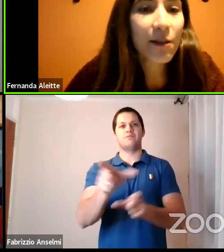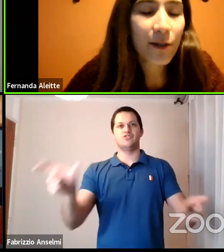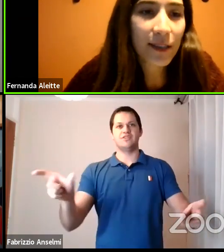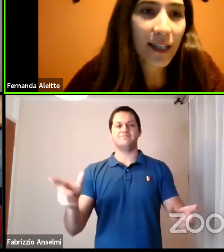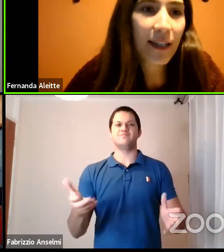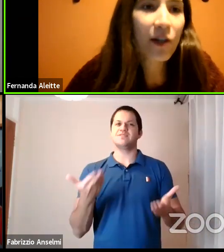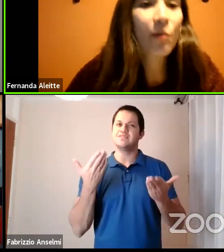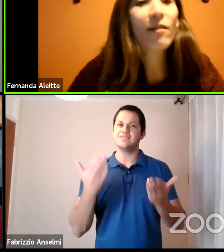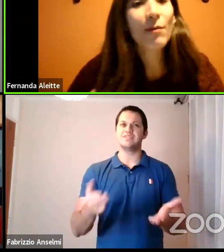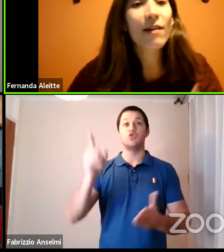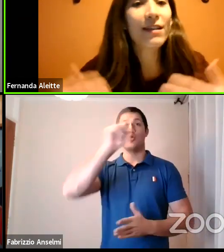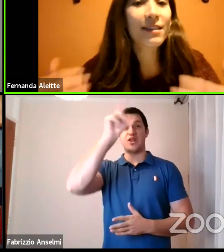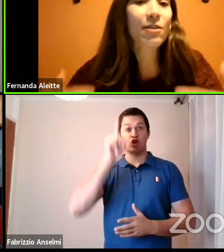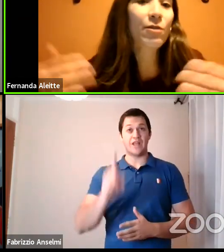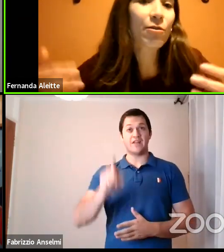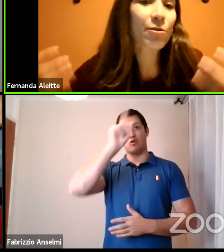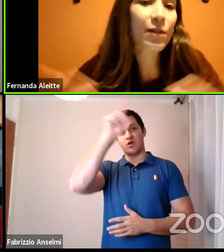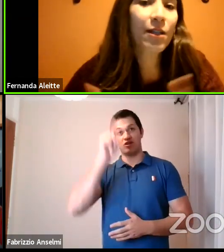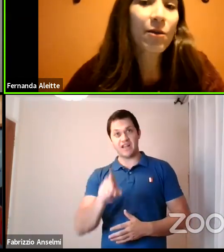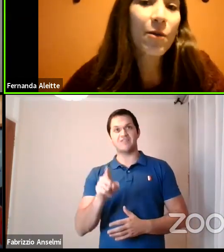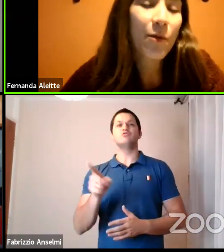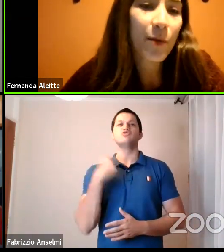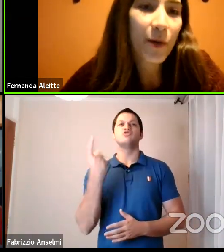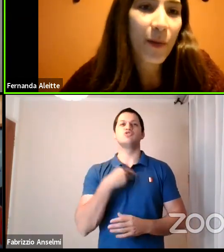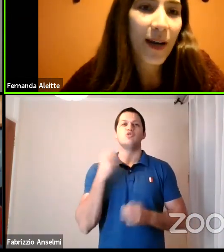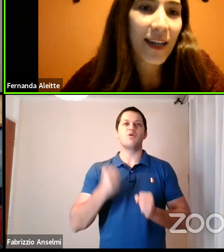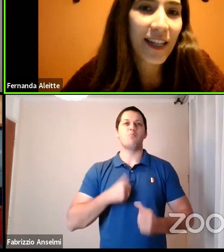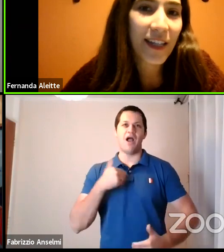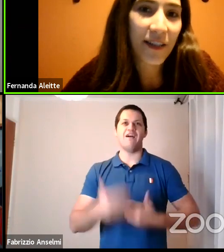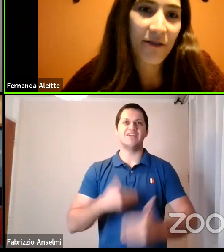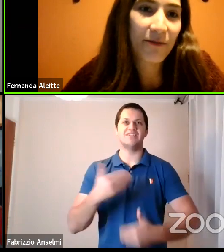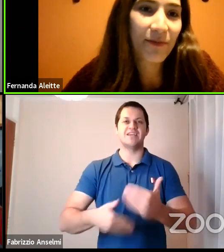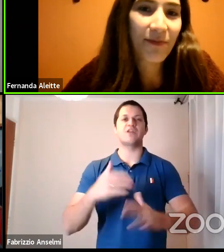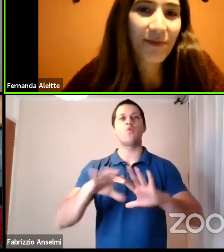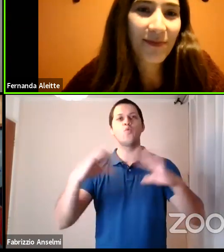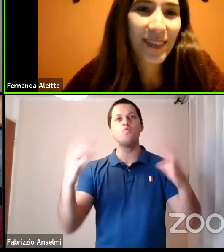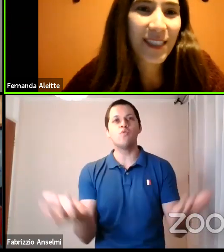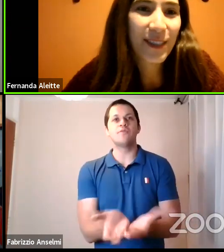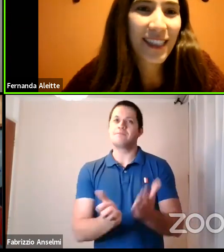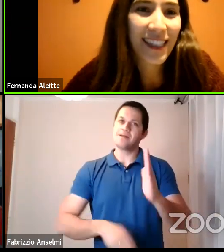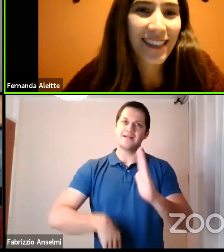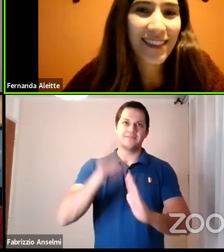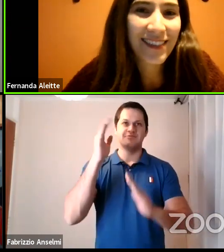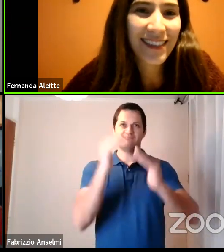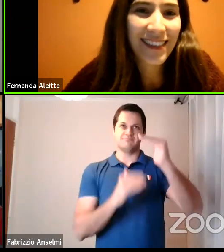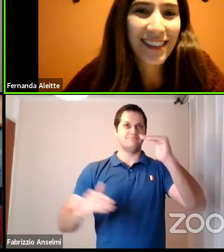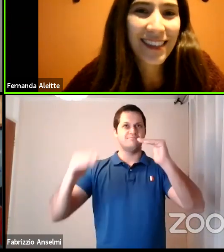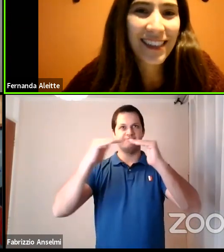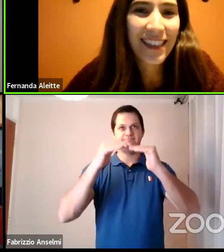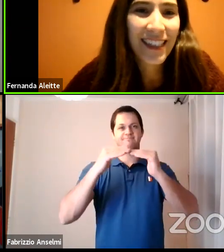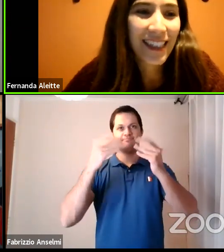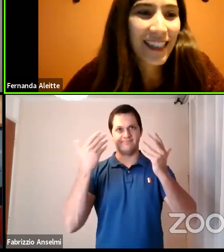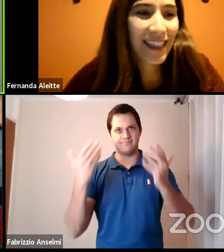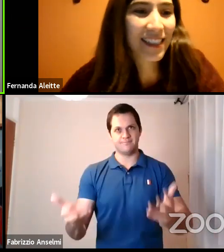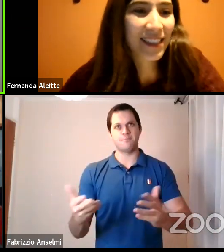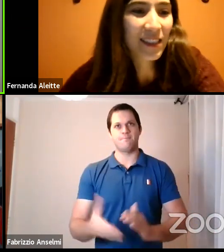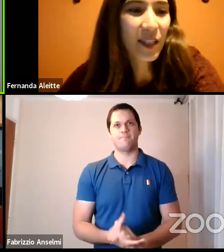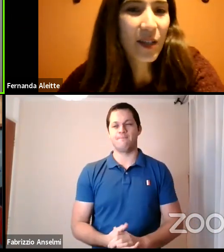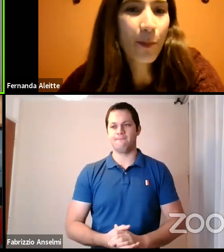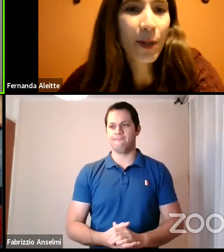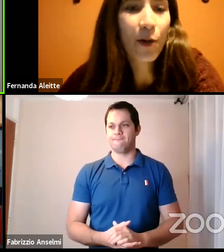cuestionándonos esas cosas, es como vamos avanzando y construyendo un mundo más equitativo. De eso se trata.